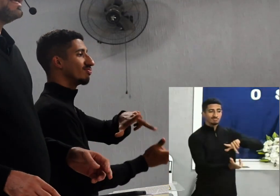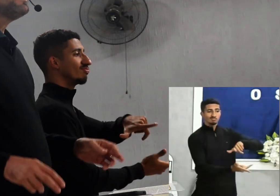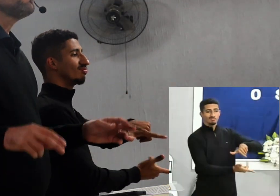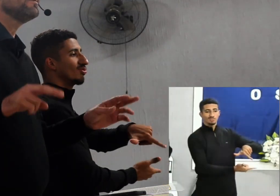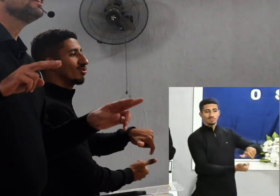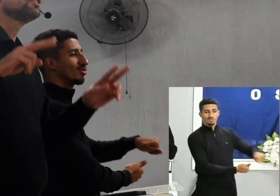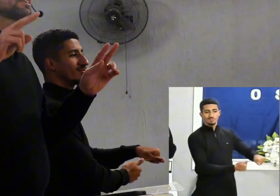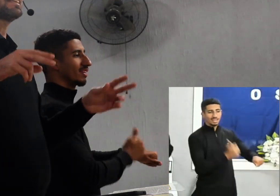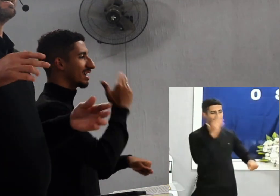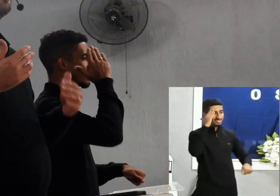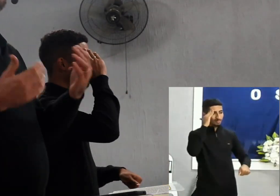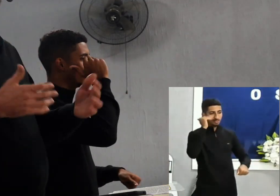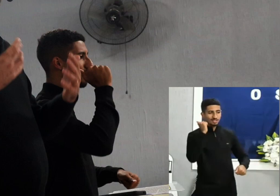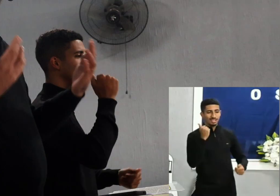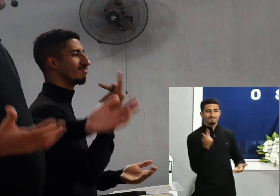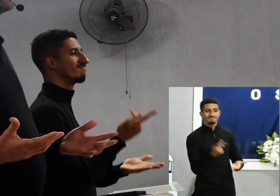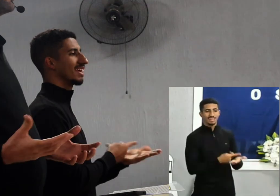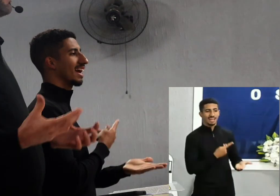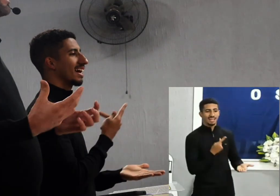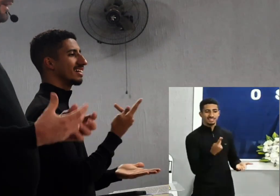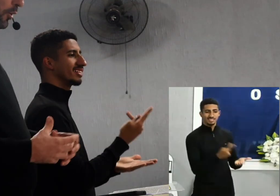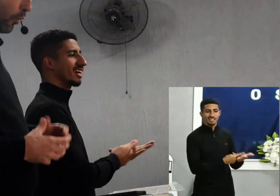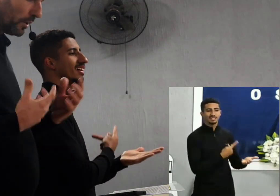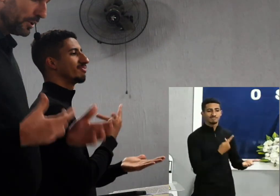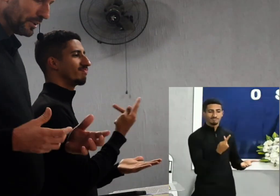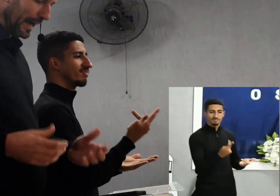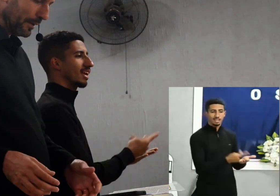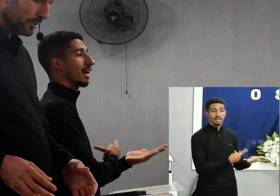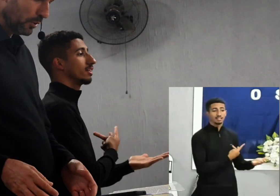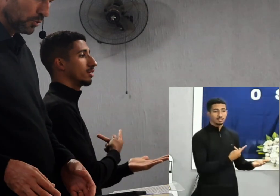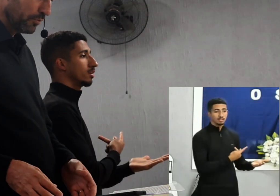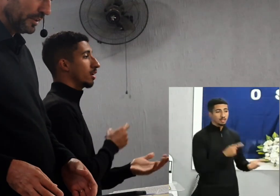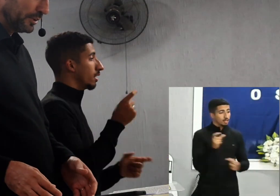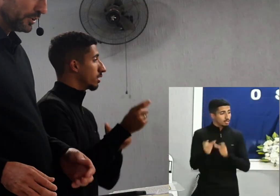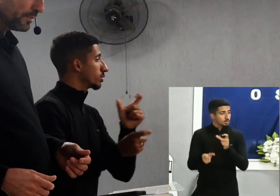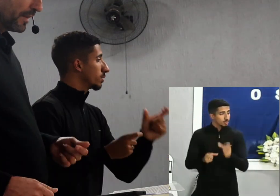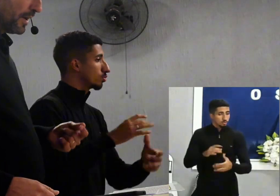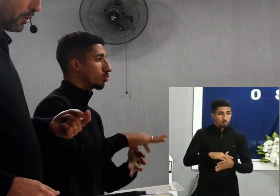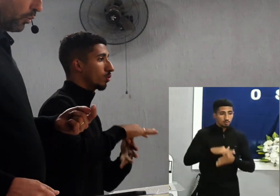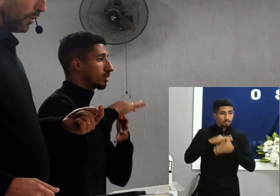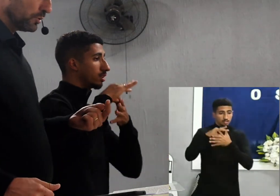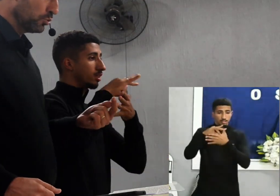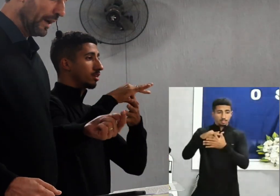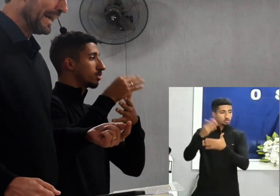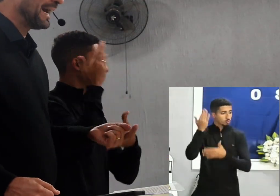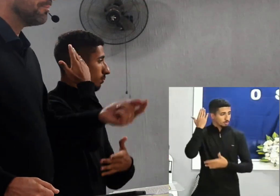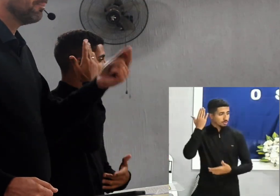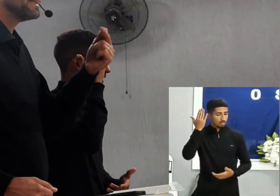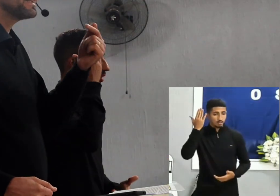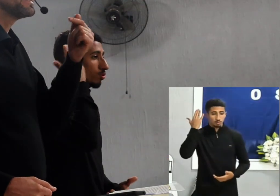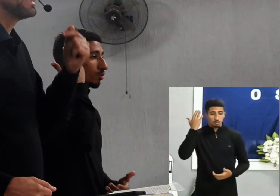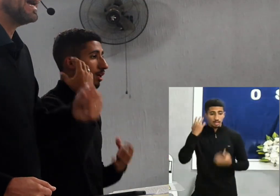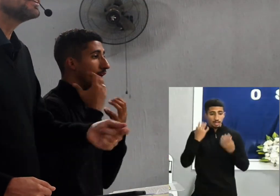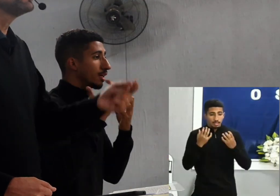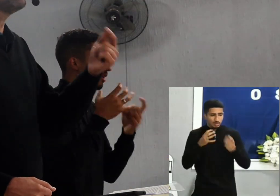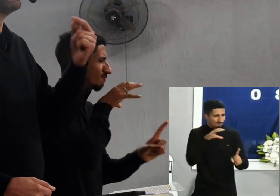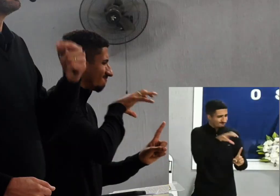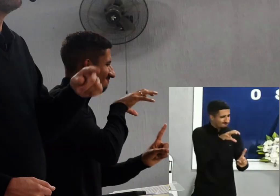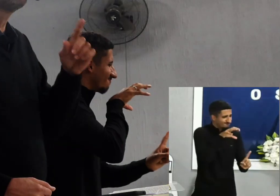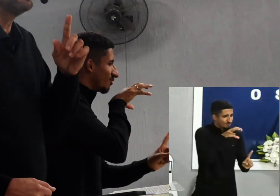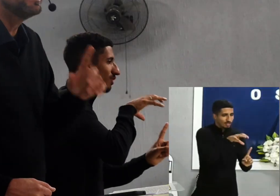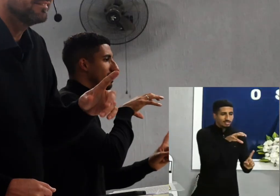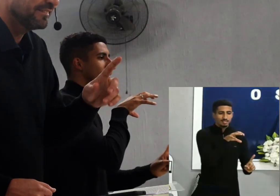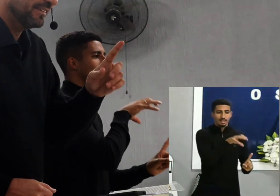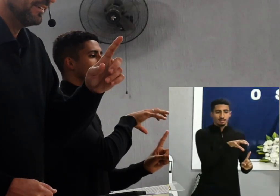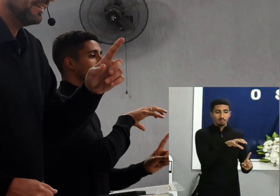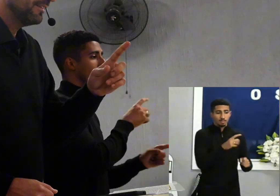para enfeitiçar os seus ouvintes, para conquistar os seus ouvintes com a sua capacidade de